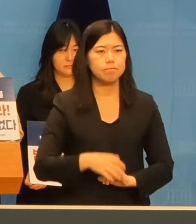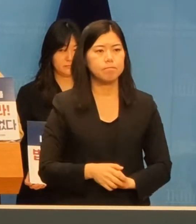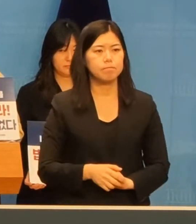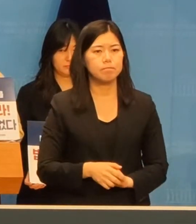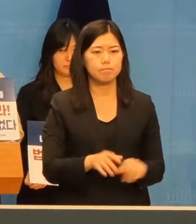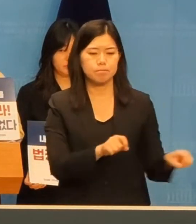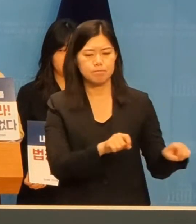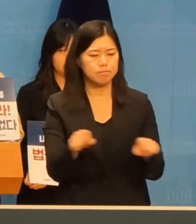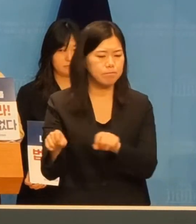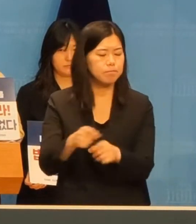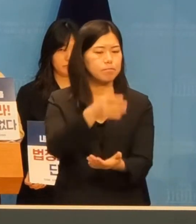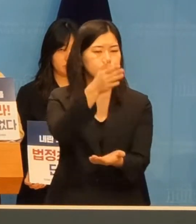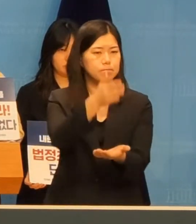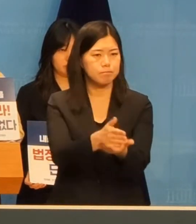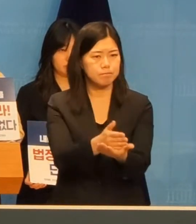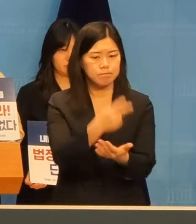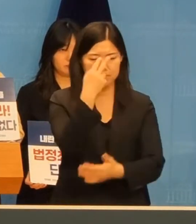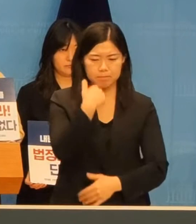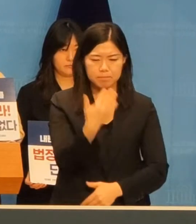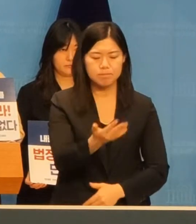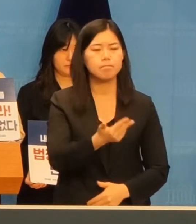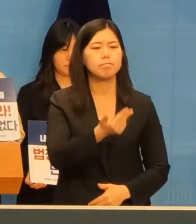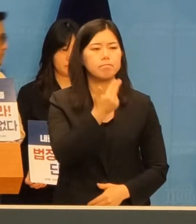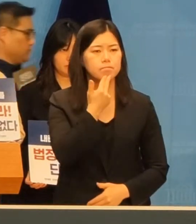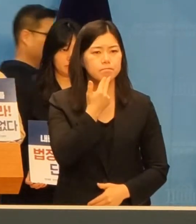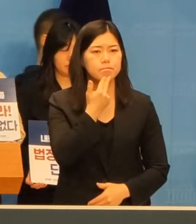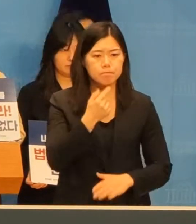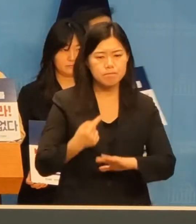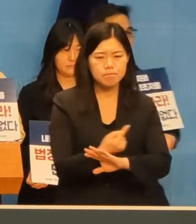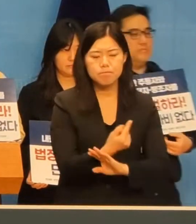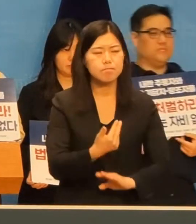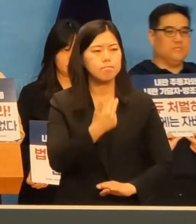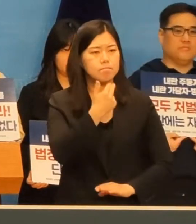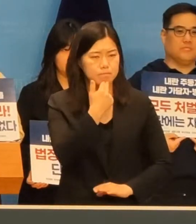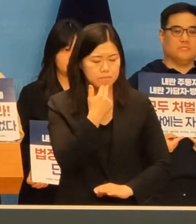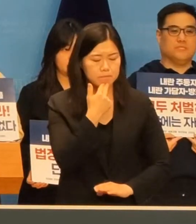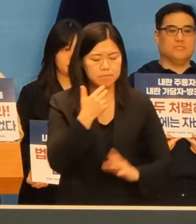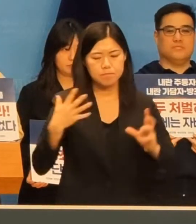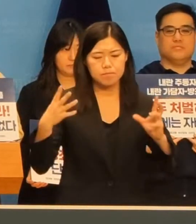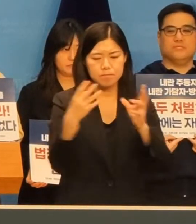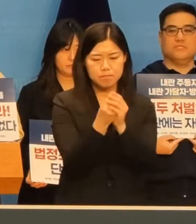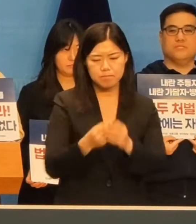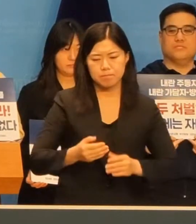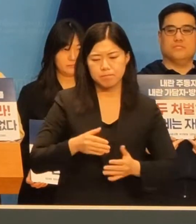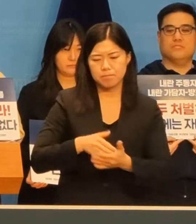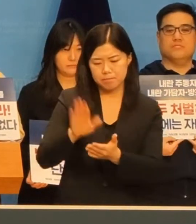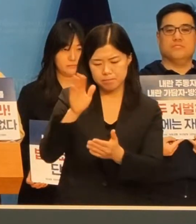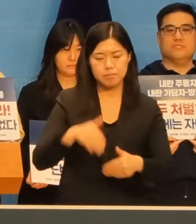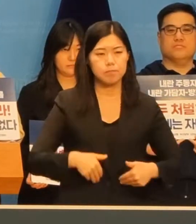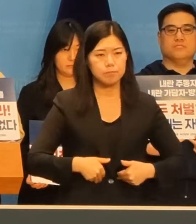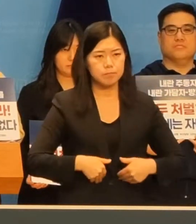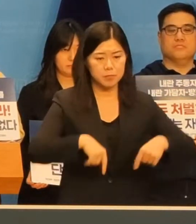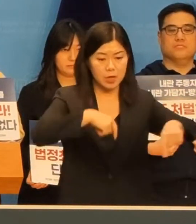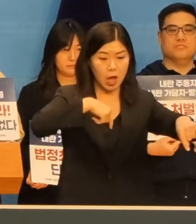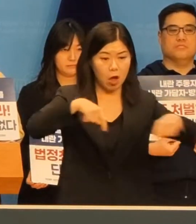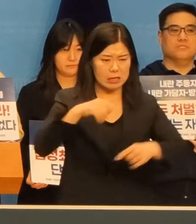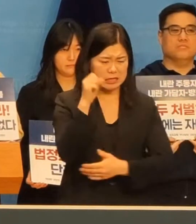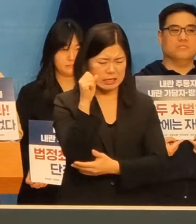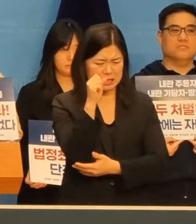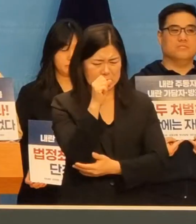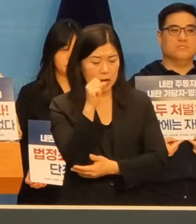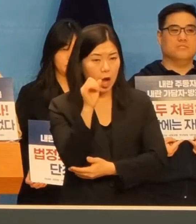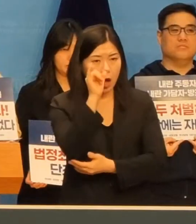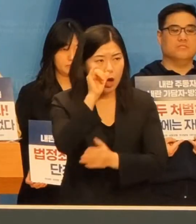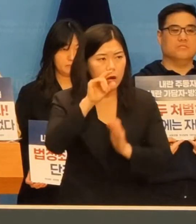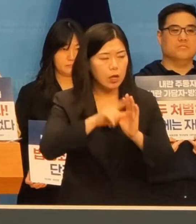지연 없이, 관용 없이, 예외 없이 완수해야 합니다. 정치가 흔들리는 순간 내란